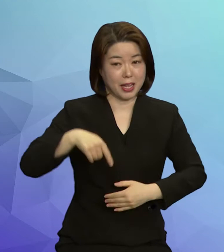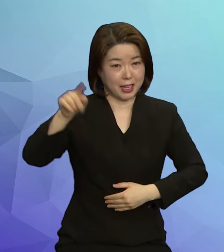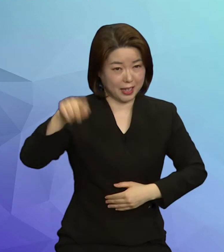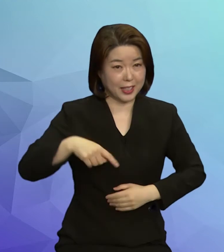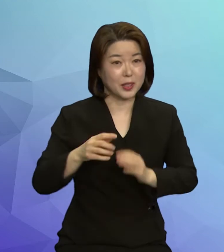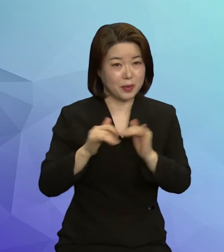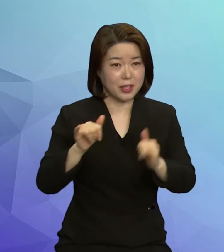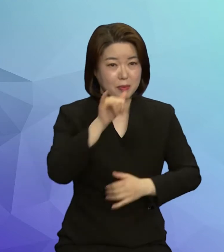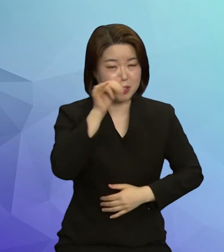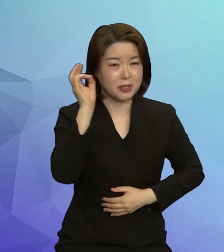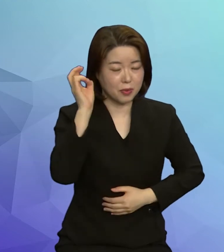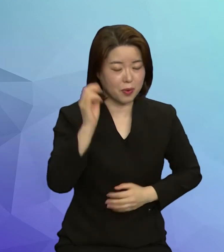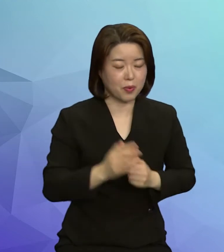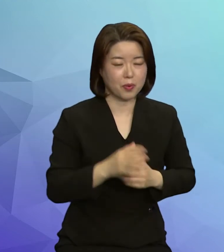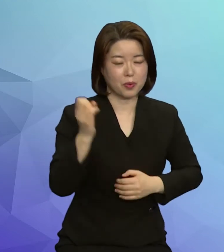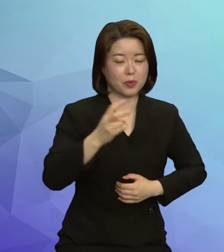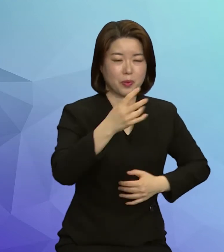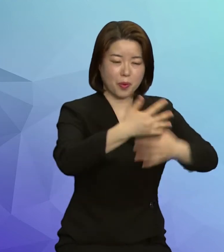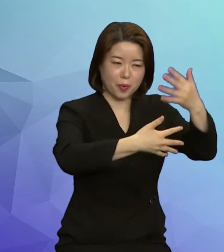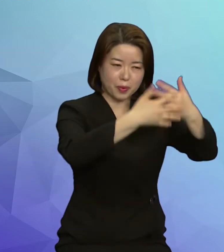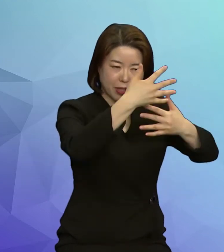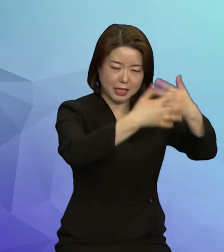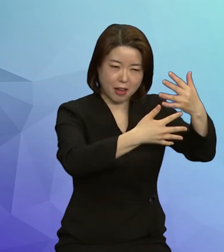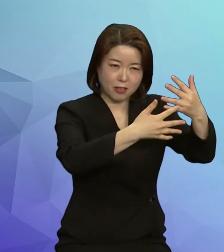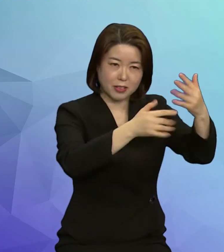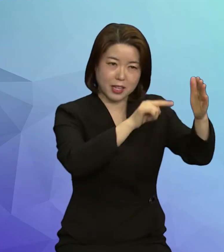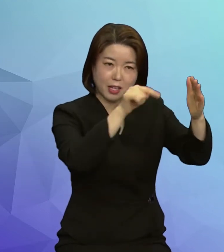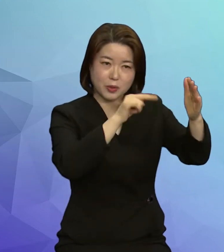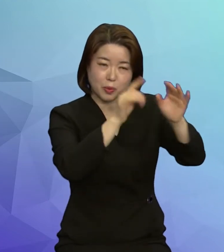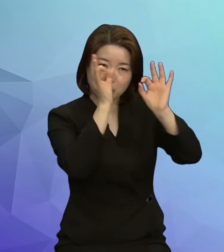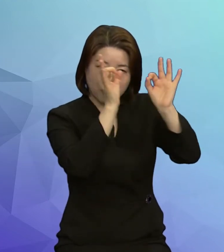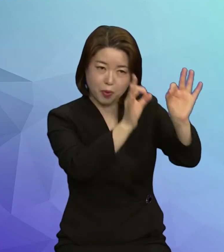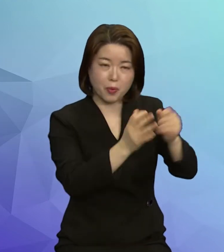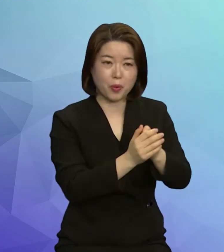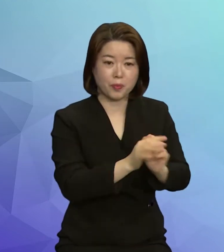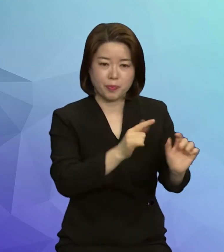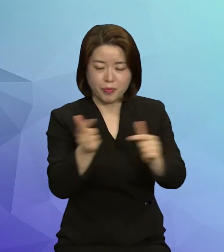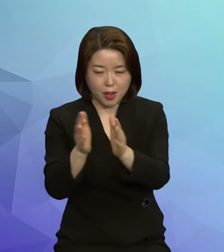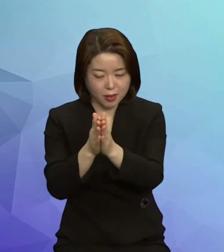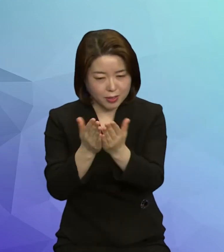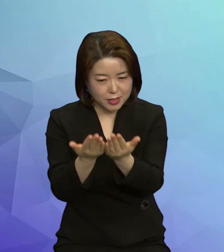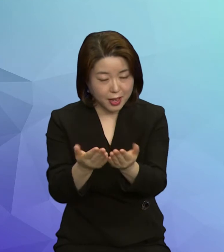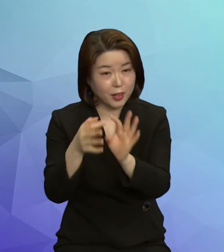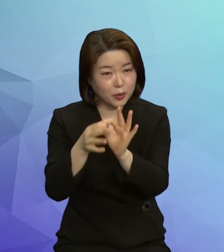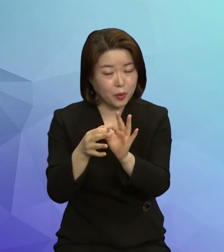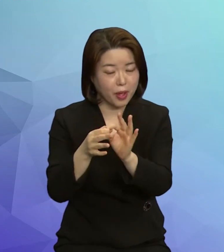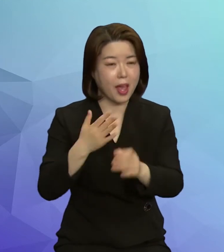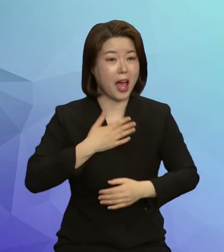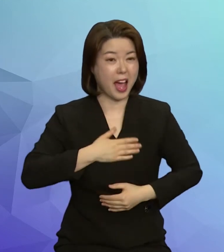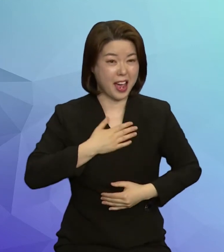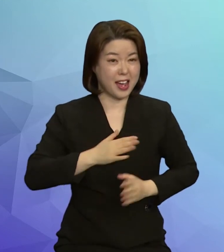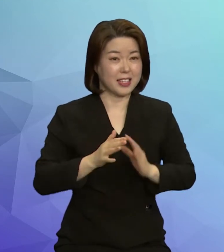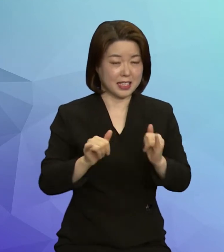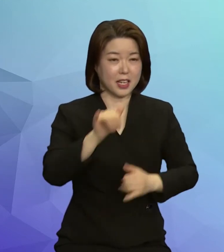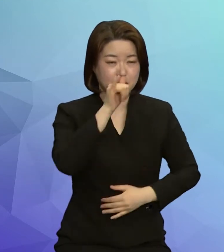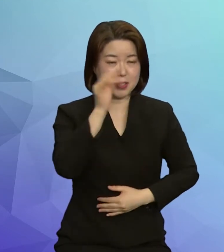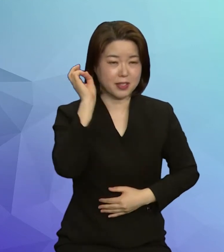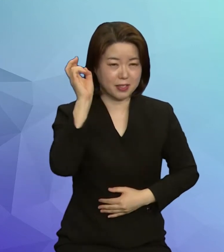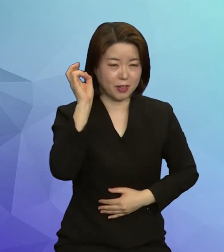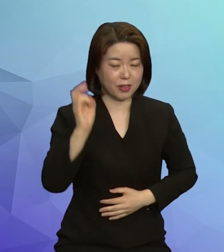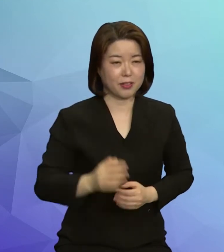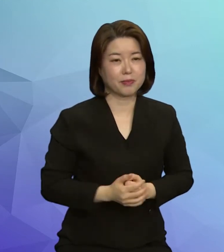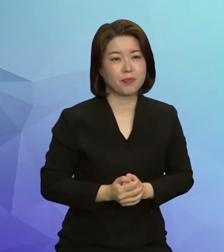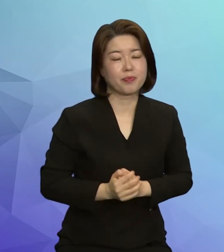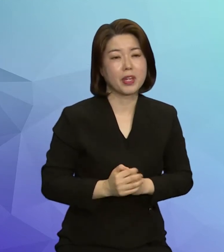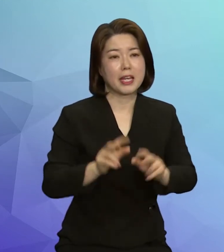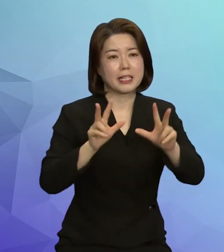이미 다녀오신 분도 계실 거고 또는 영상으로 또는 뭐 여러 가지 책을 통해서 보신 분도 있으실